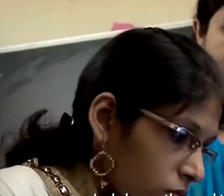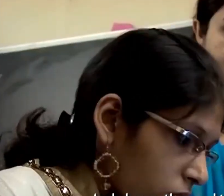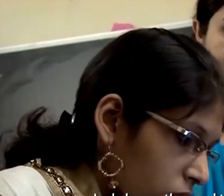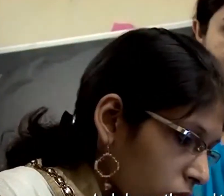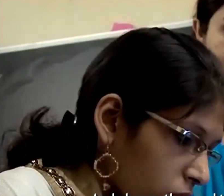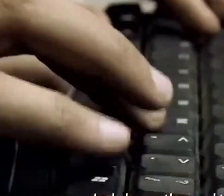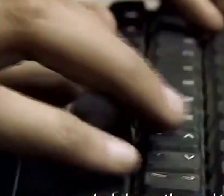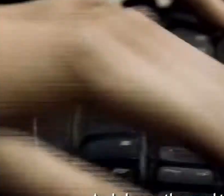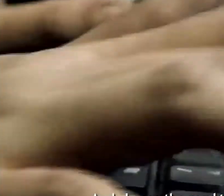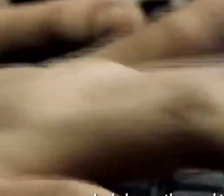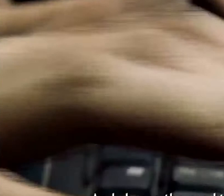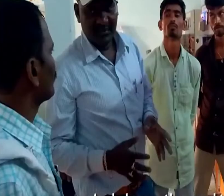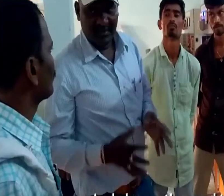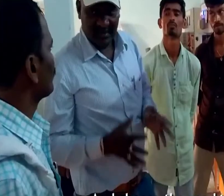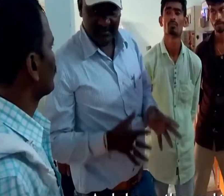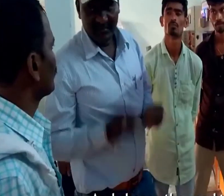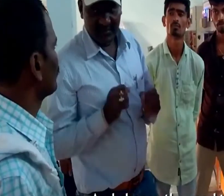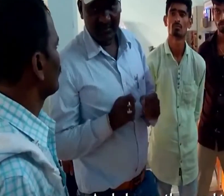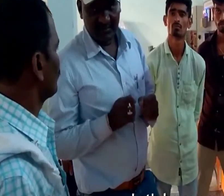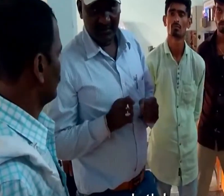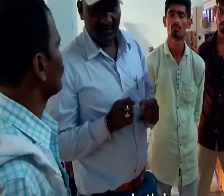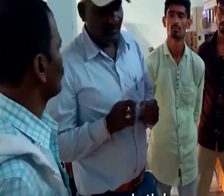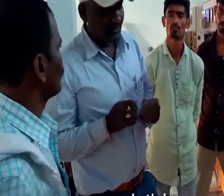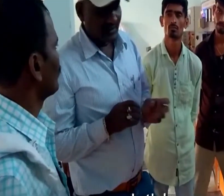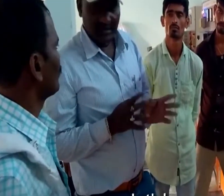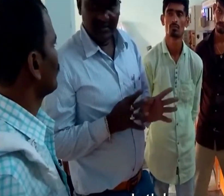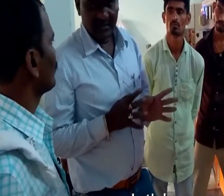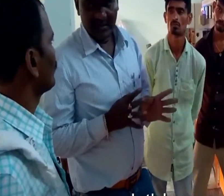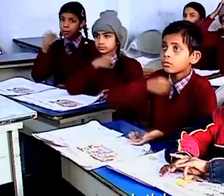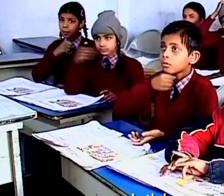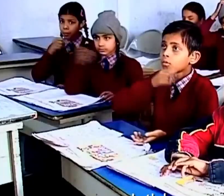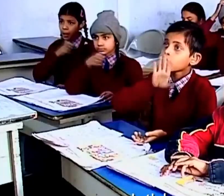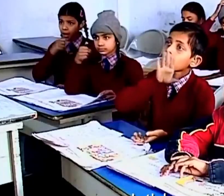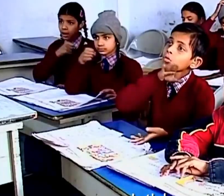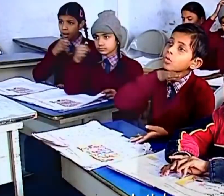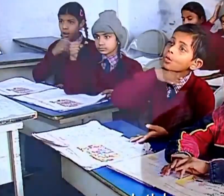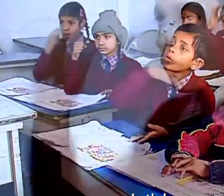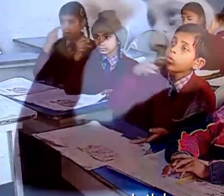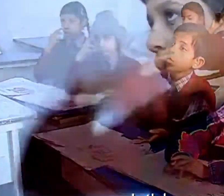स्वयं चुने अपना दीपक